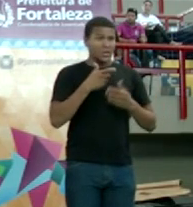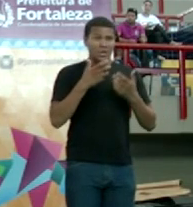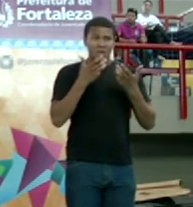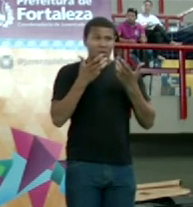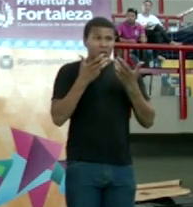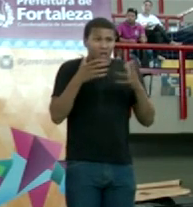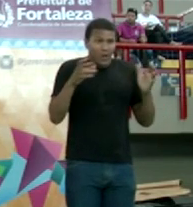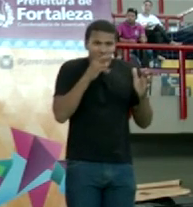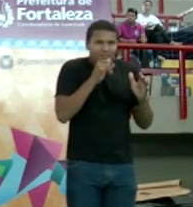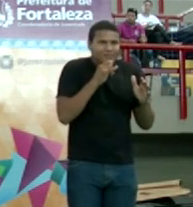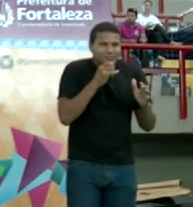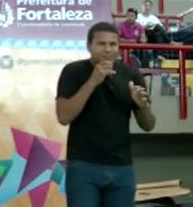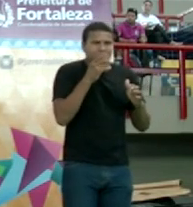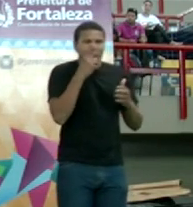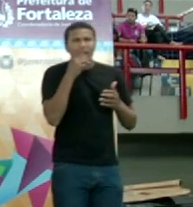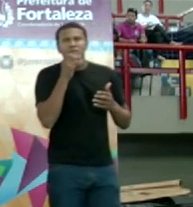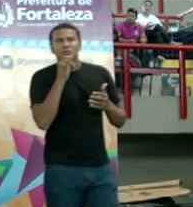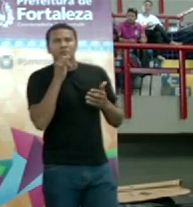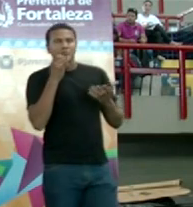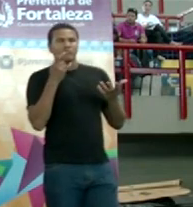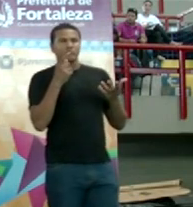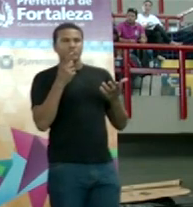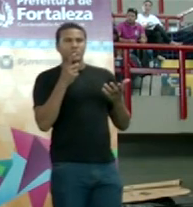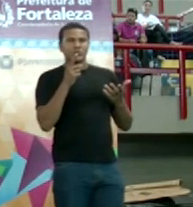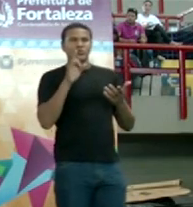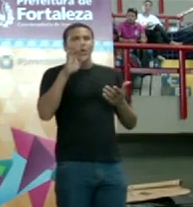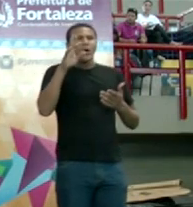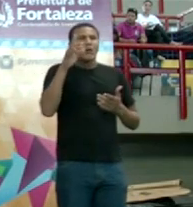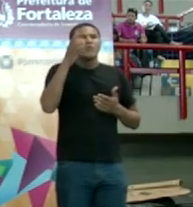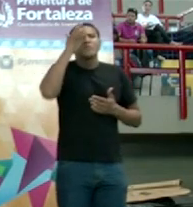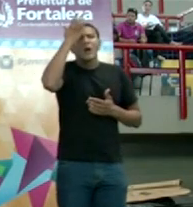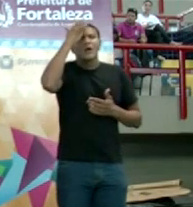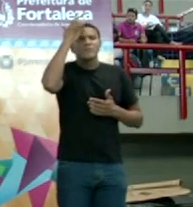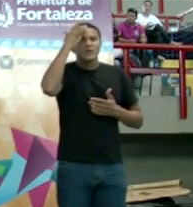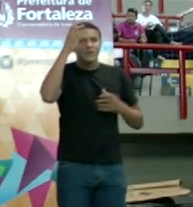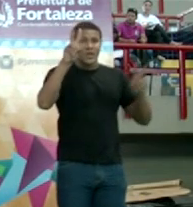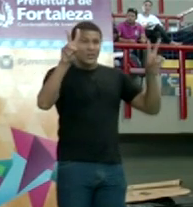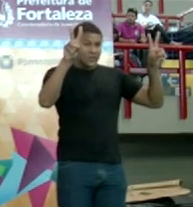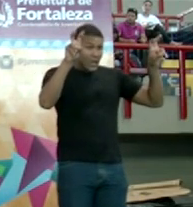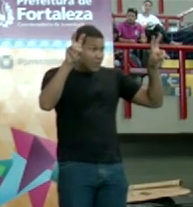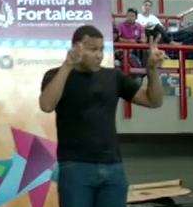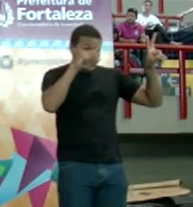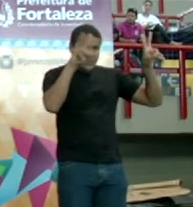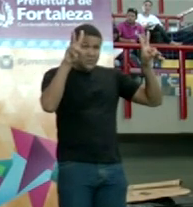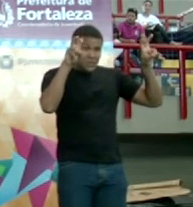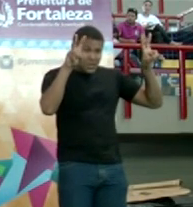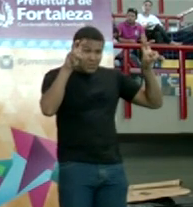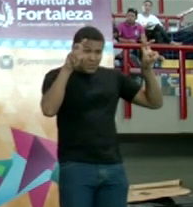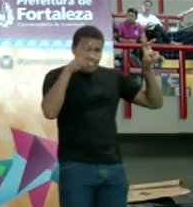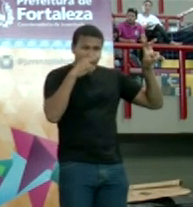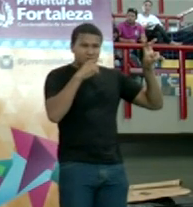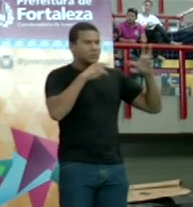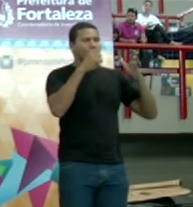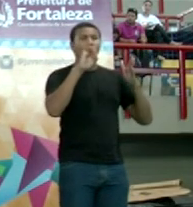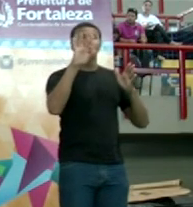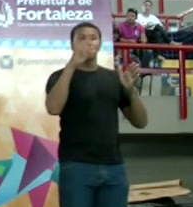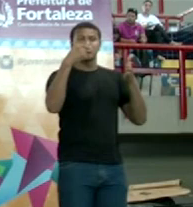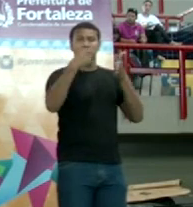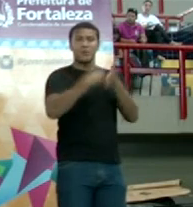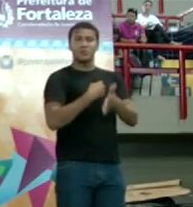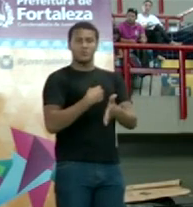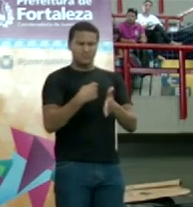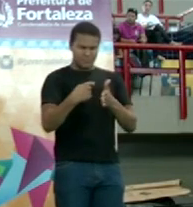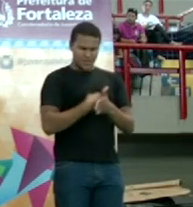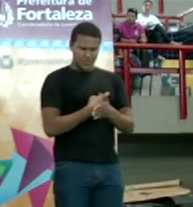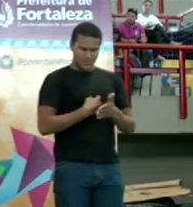respostas que vierem à sua mente. Lá em cima na folha do rascunho. Aí você já sabe, o meu texto